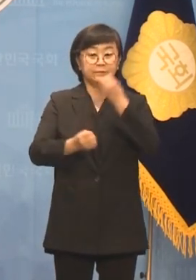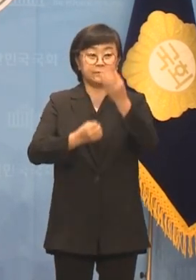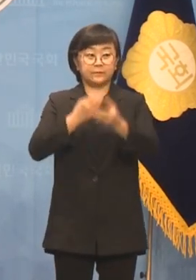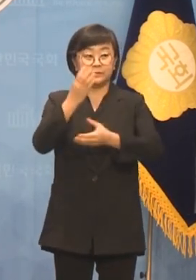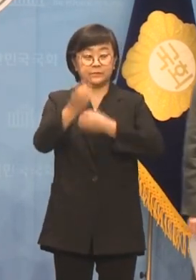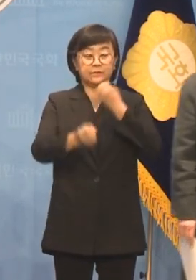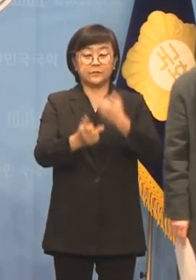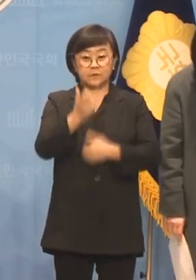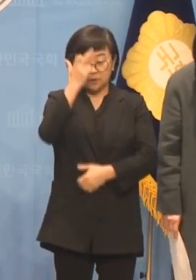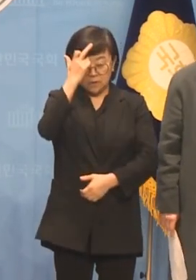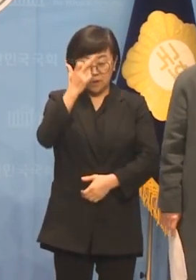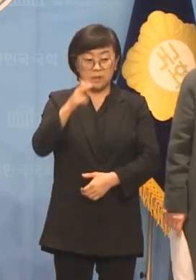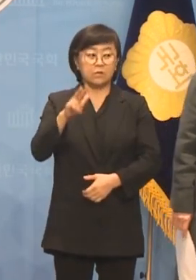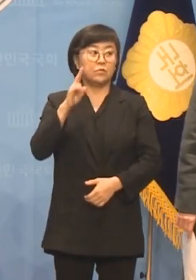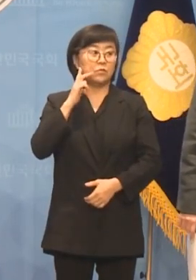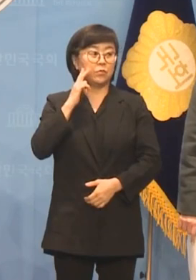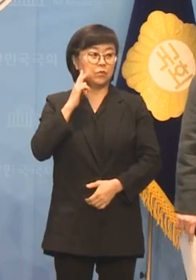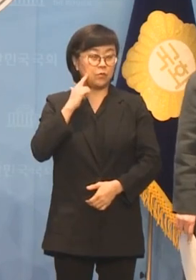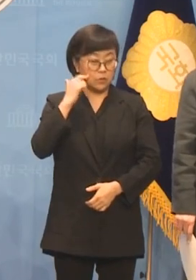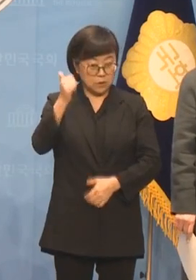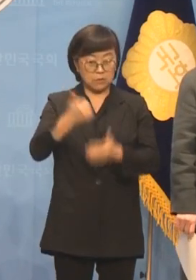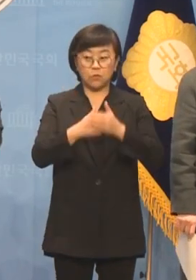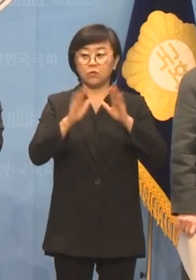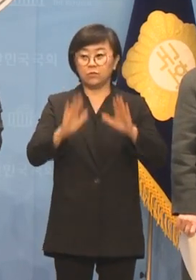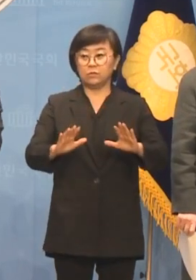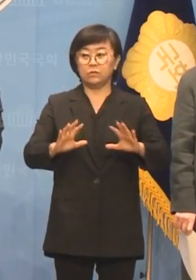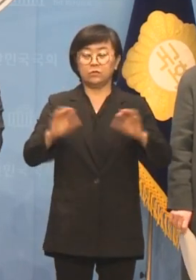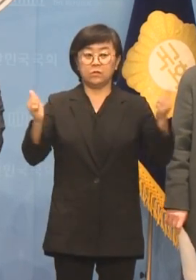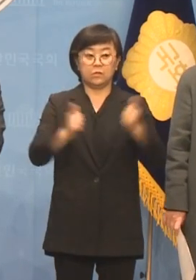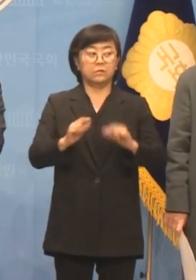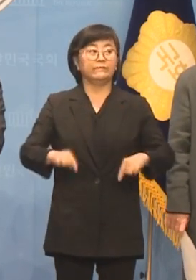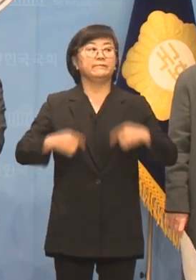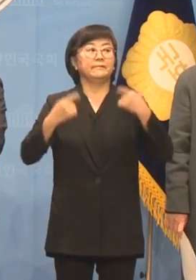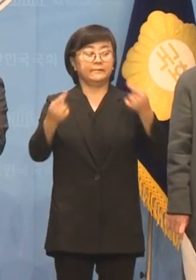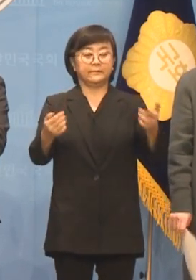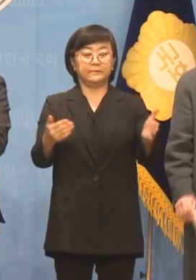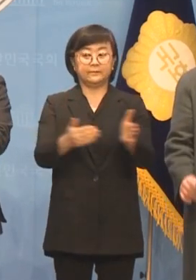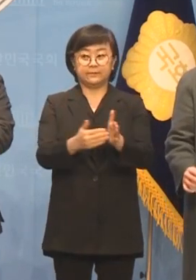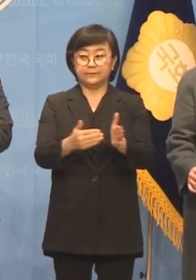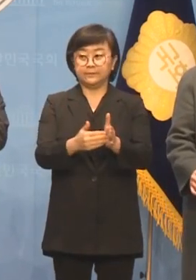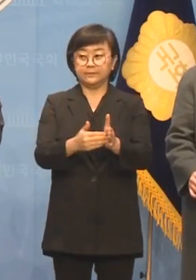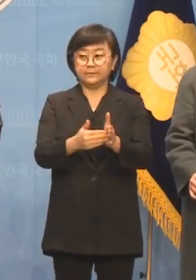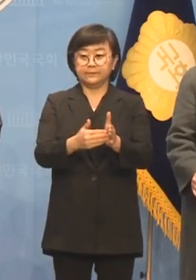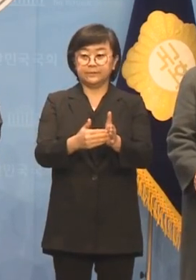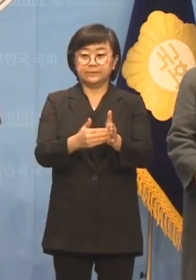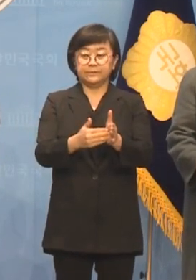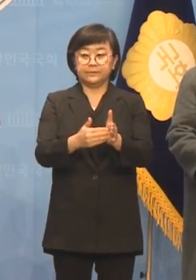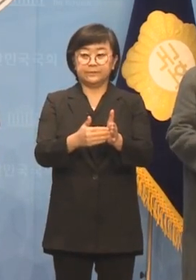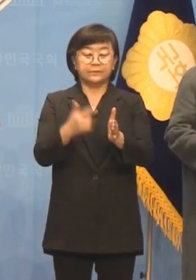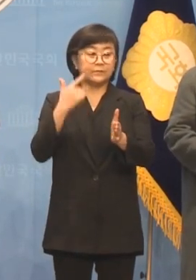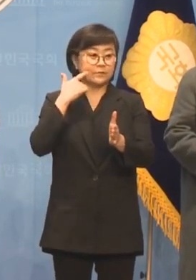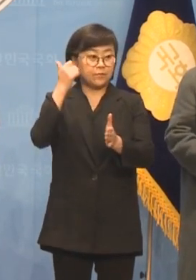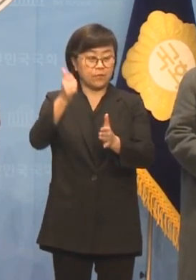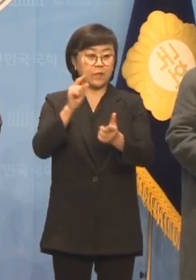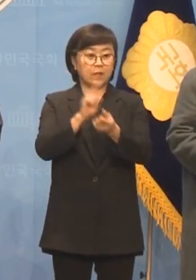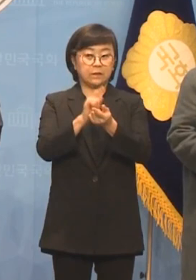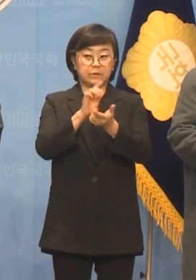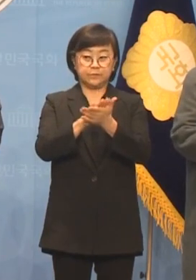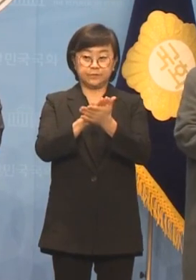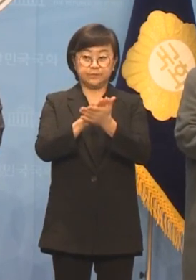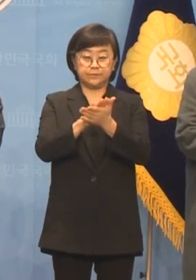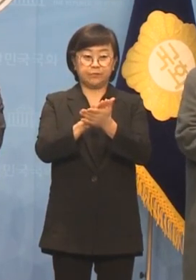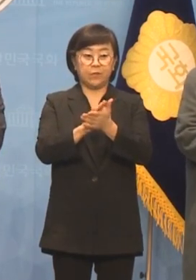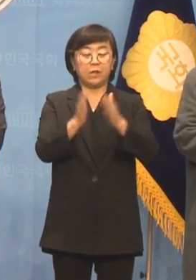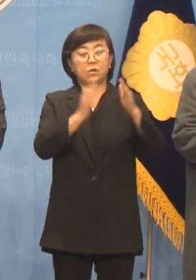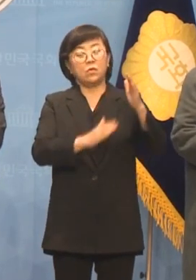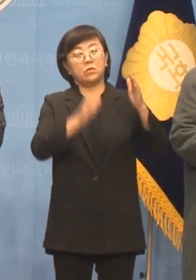주신 최재형 목사님께서 오늘 국회를 처음 찾아주셨습니다. 그래서 최재형 목사님 직접 왜 그걸 공익